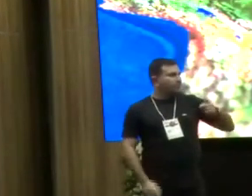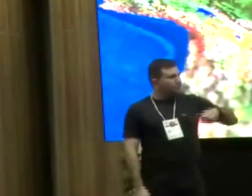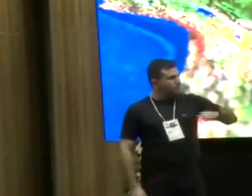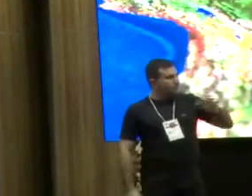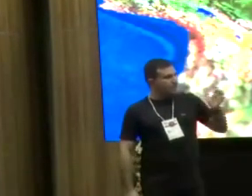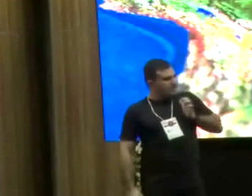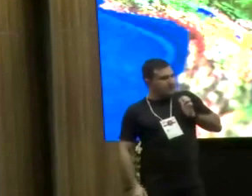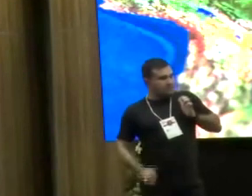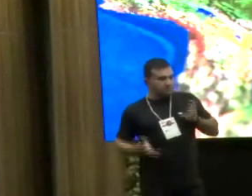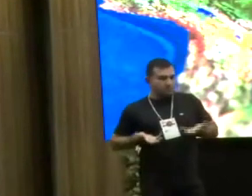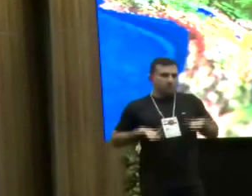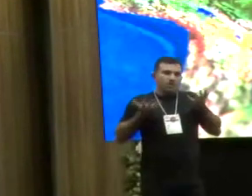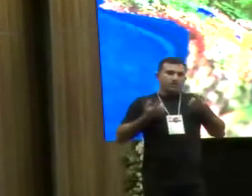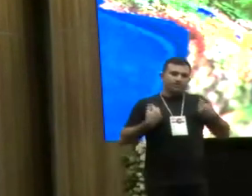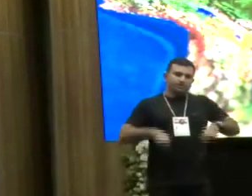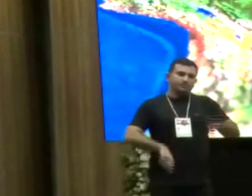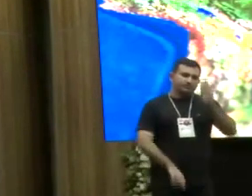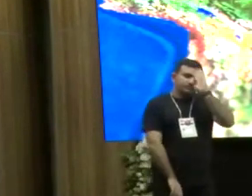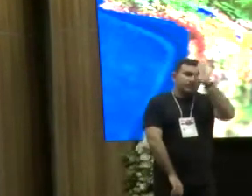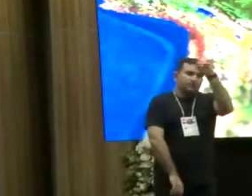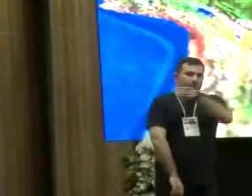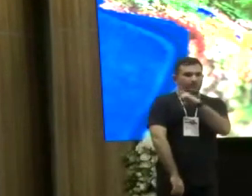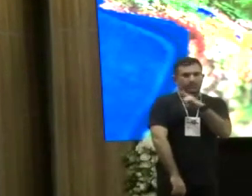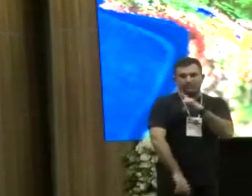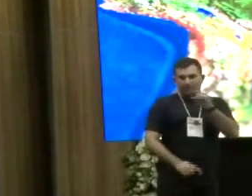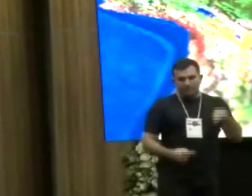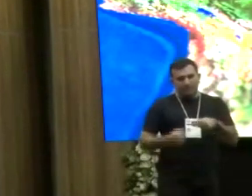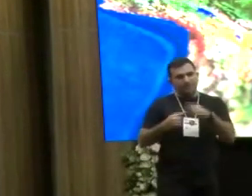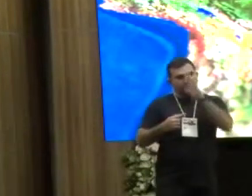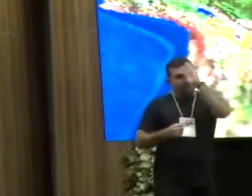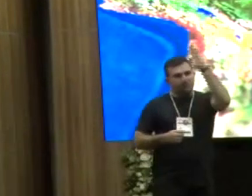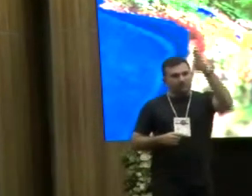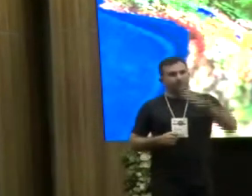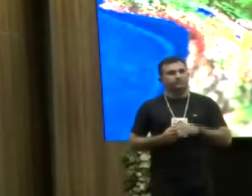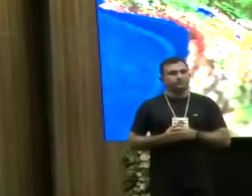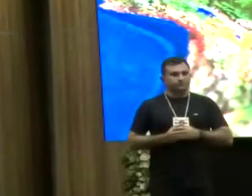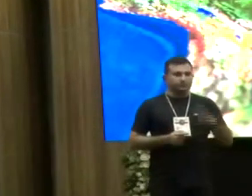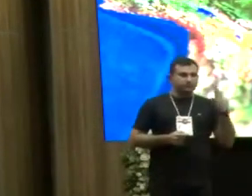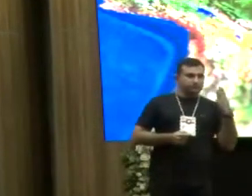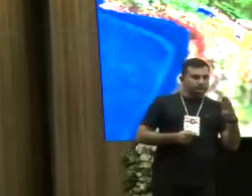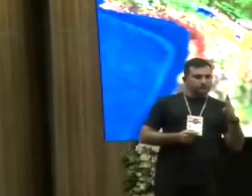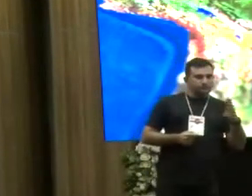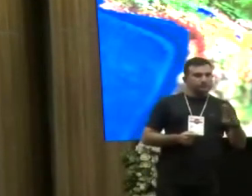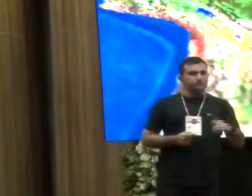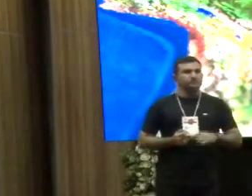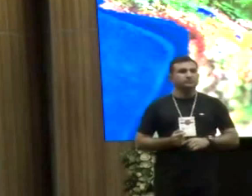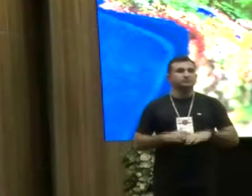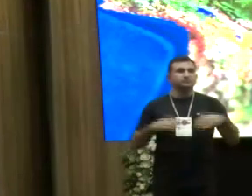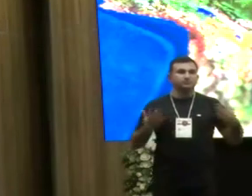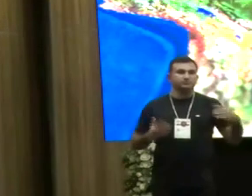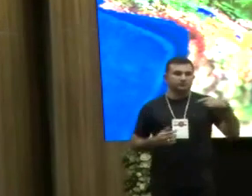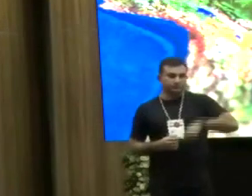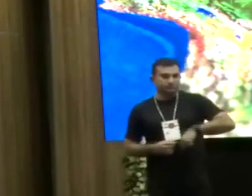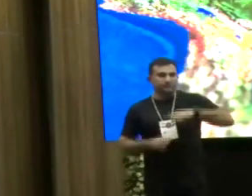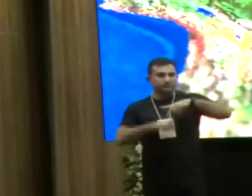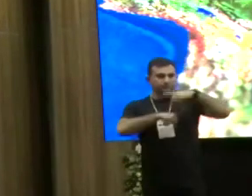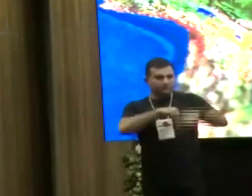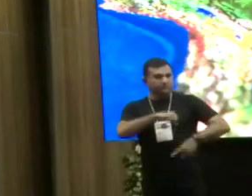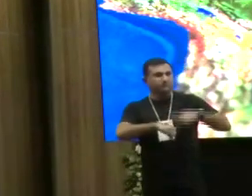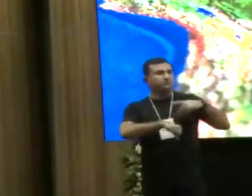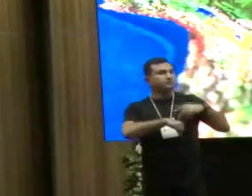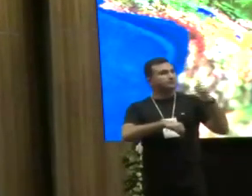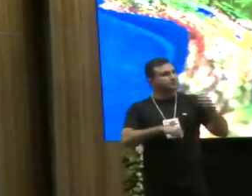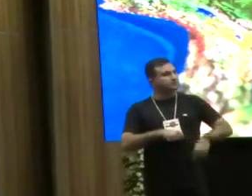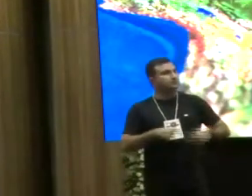riqueza, inclusive do ponto de vista biológico. Então, esse país é o país que